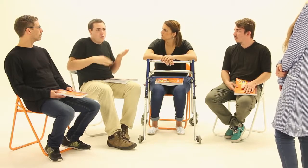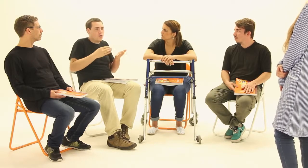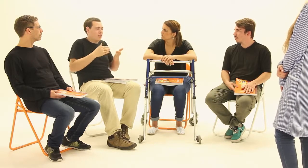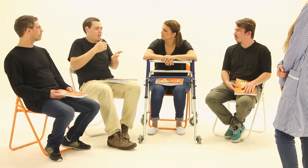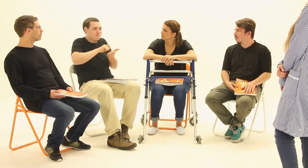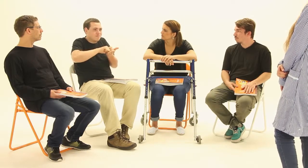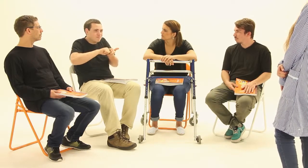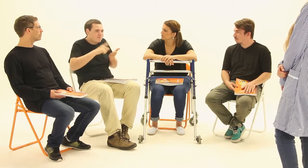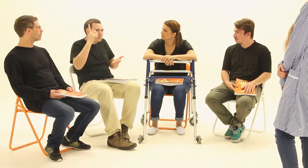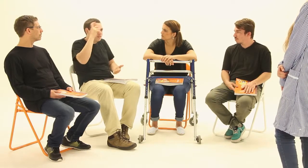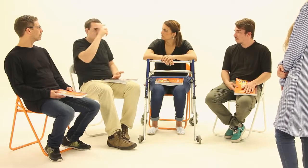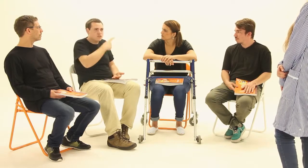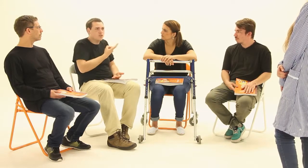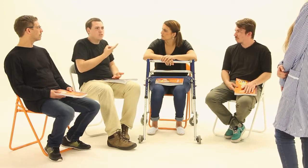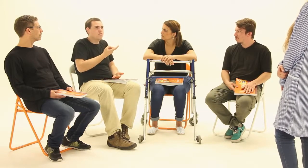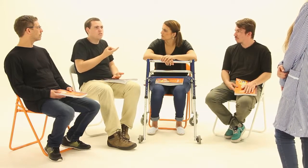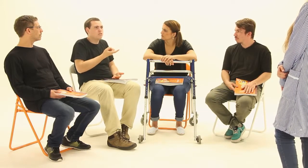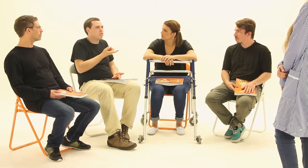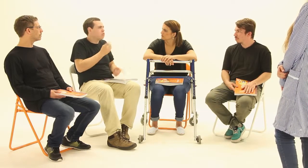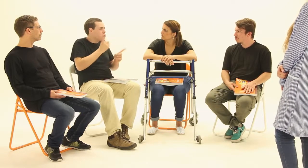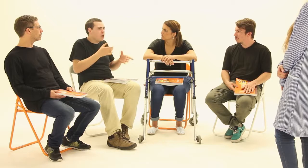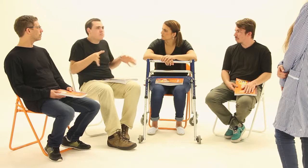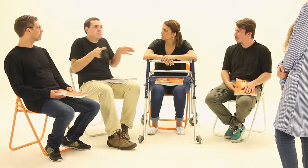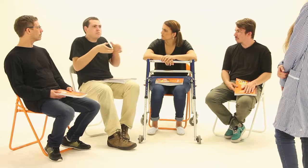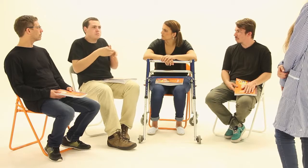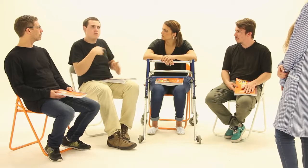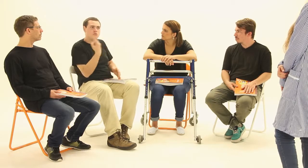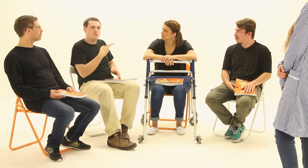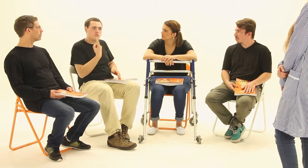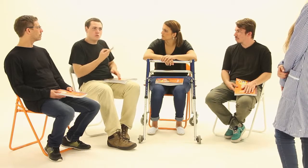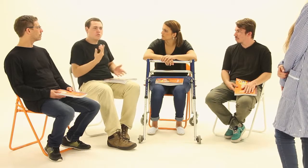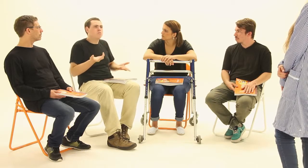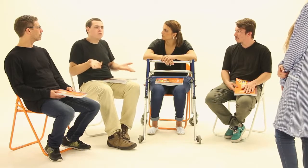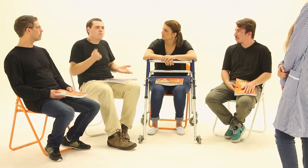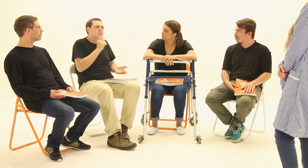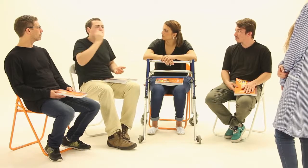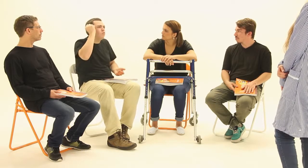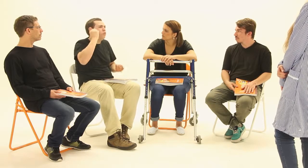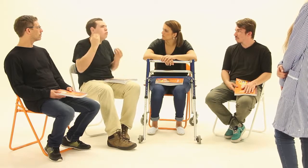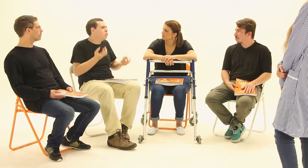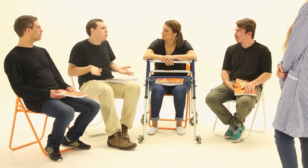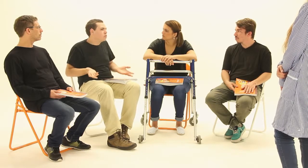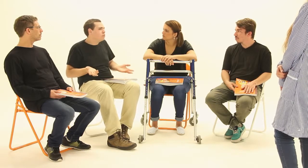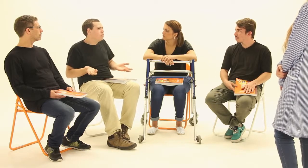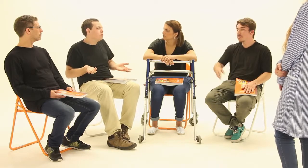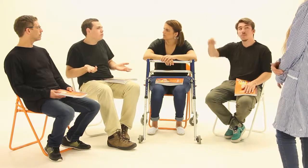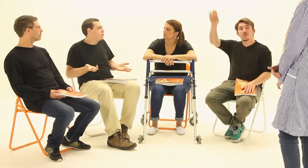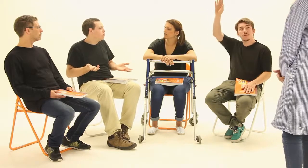para leer, para escribir. Y entonces, ¿cómo? Igual ella está integrada con nosotros, en nuestro grupo, pero ¿y sus sueños?